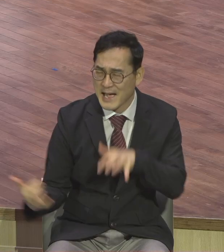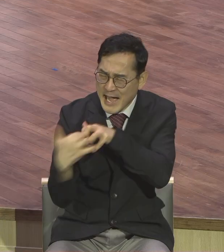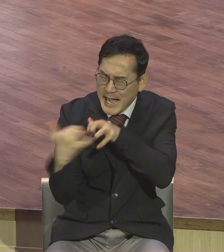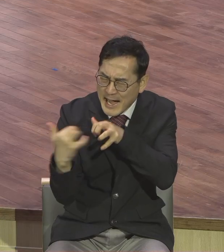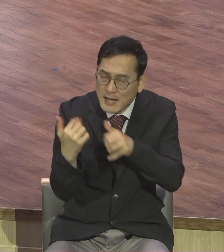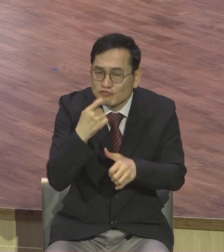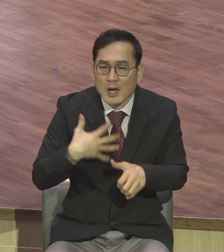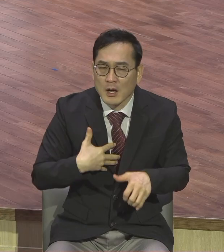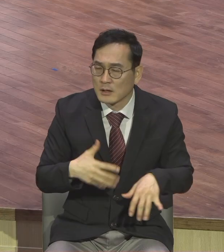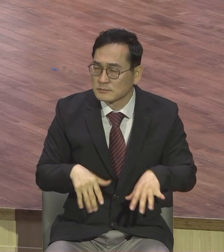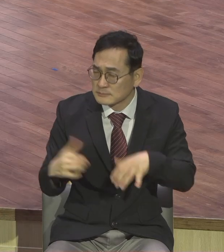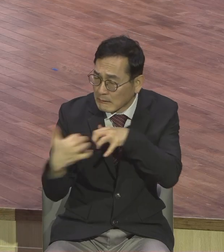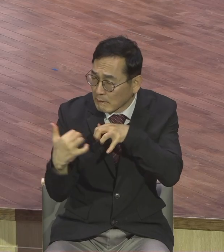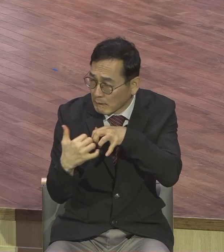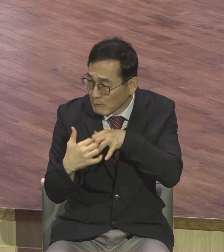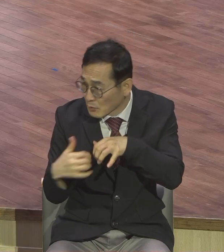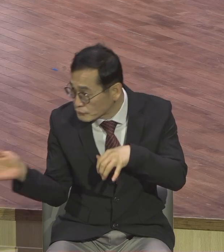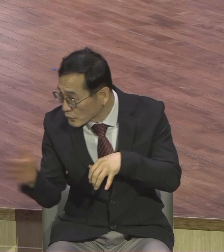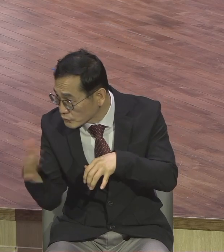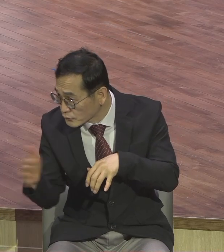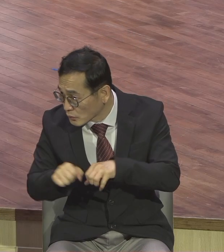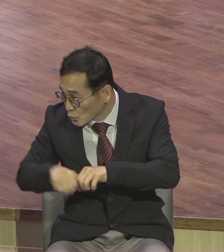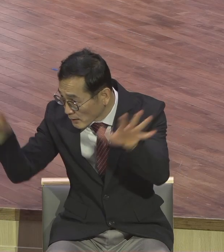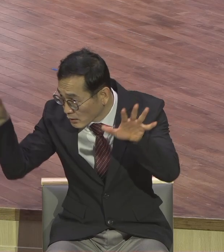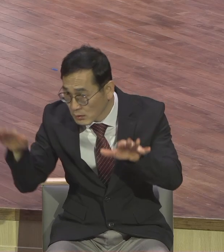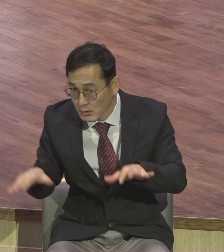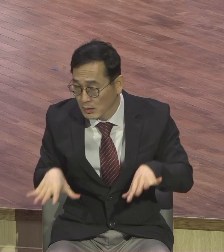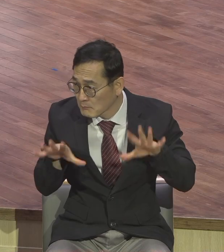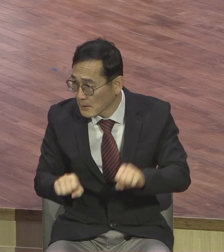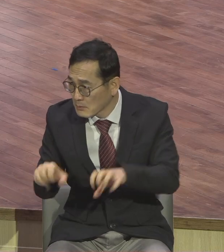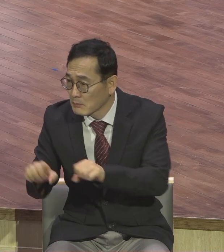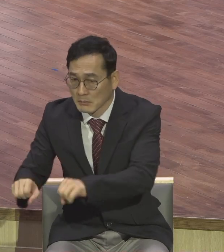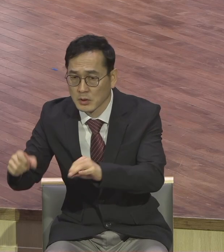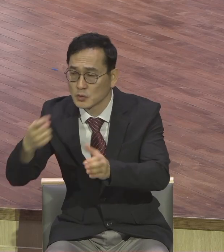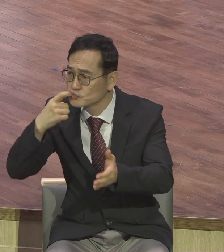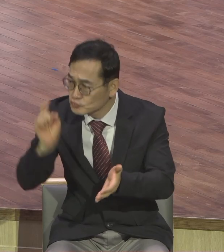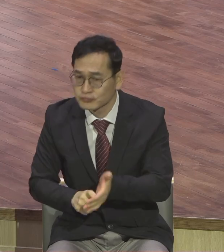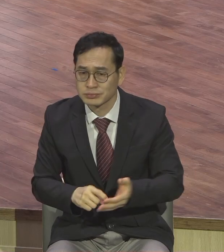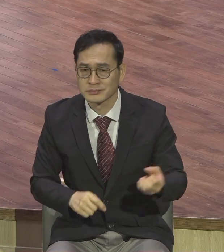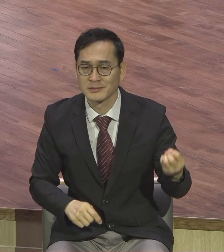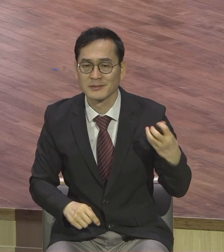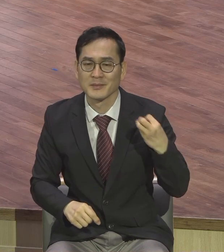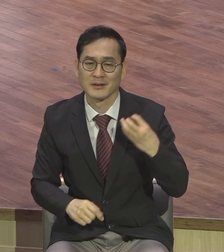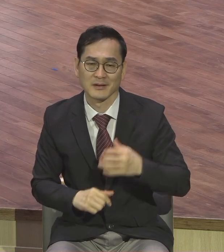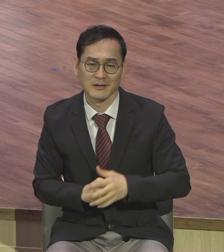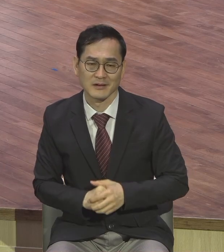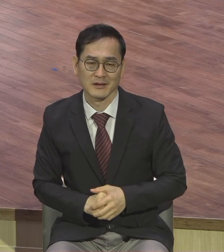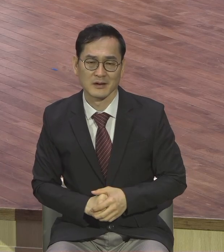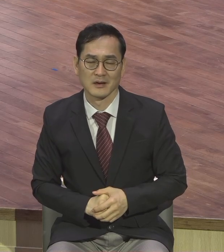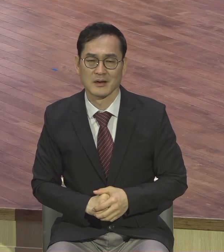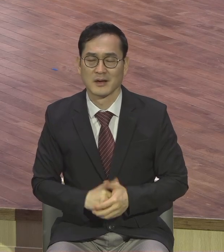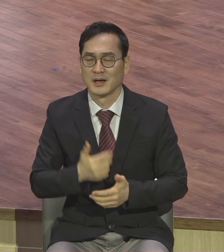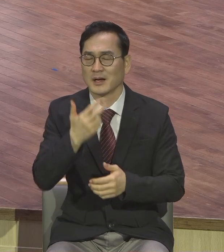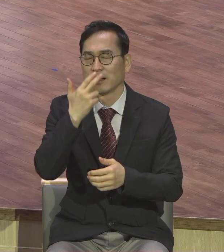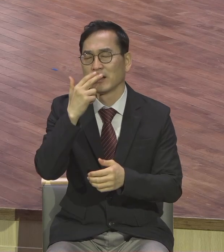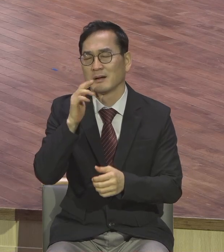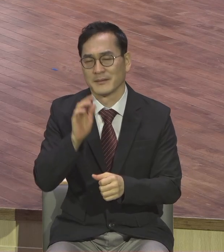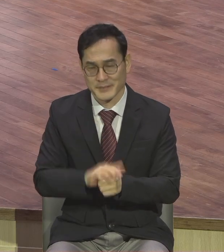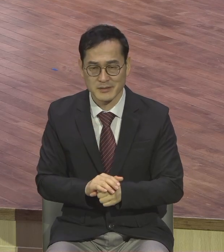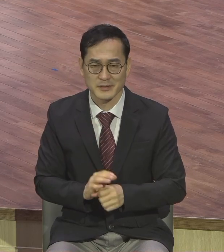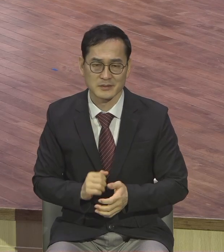몰랐다. 다 도망가 버리니까 그냥 대통령부터 다. 자, 이런 모습을 우리가 지금